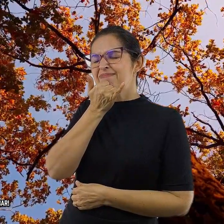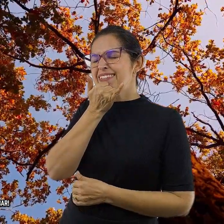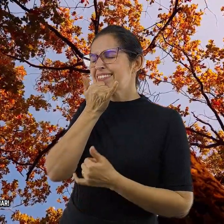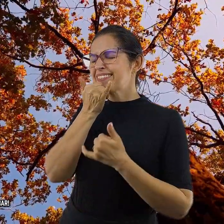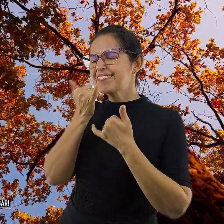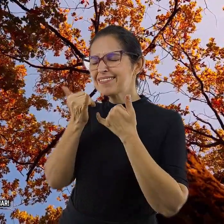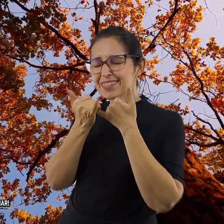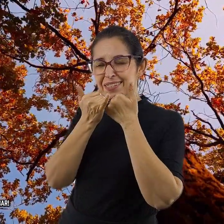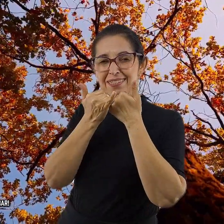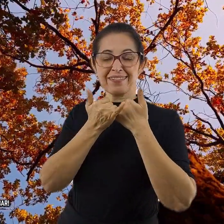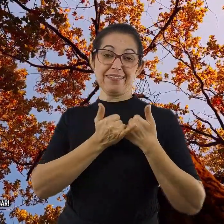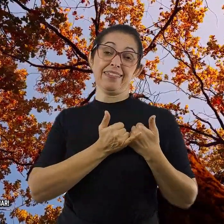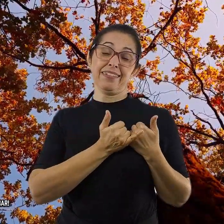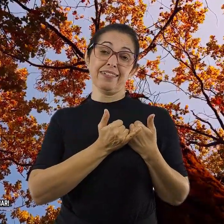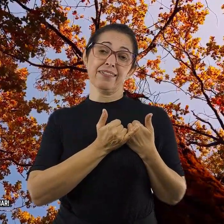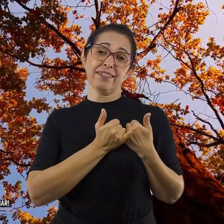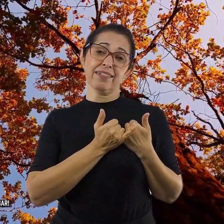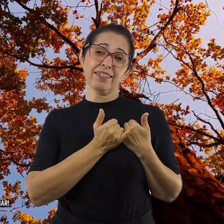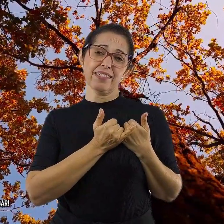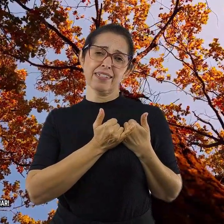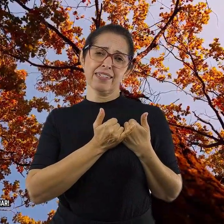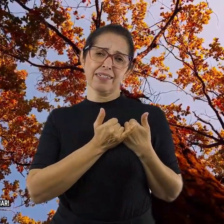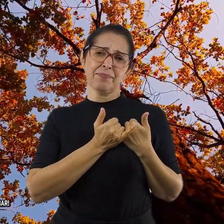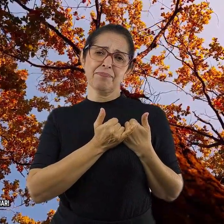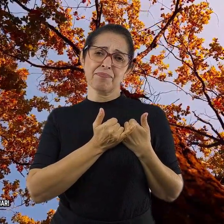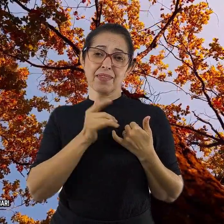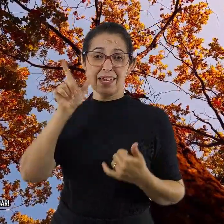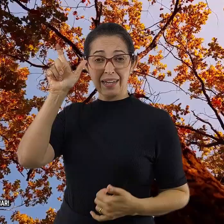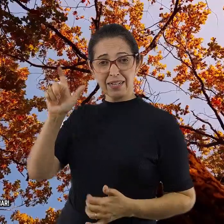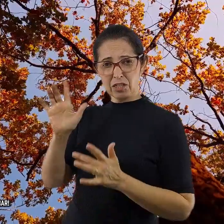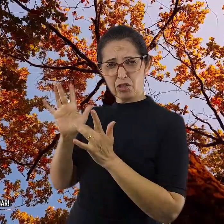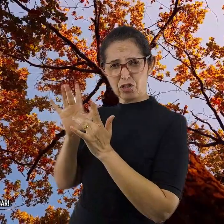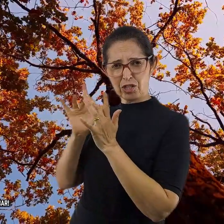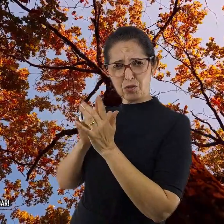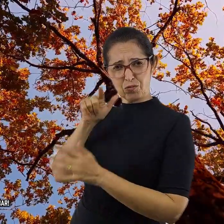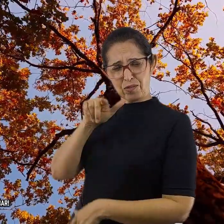Você só se apaixona pelo Senhor